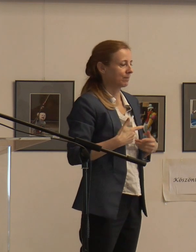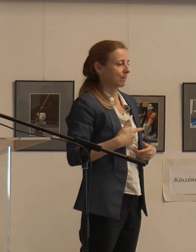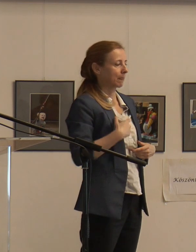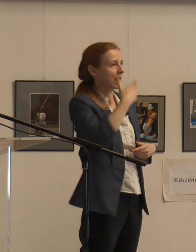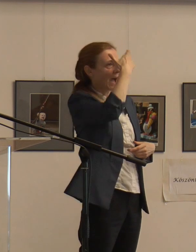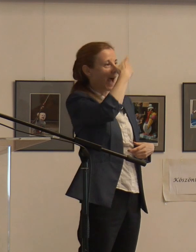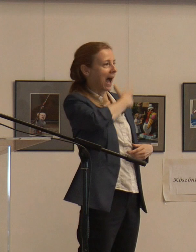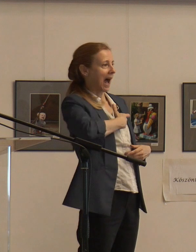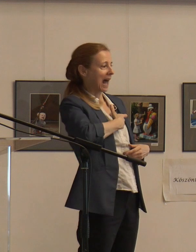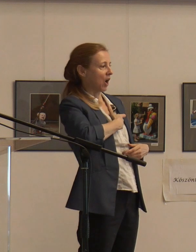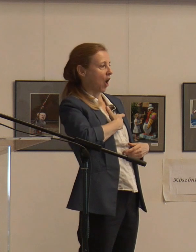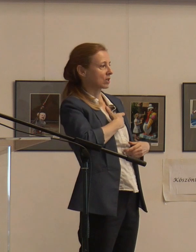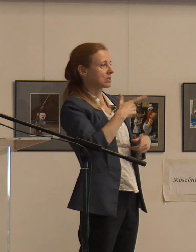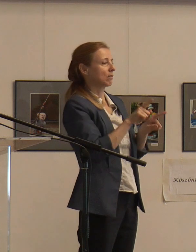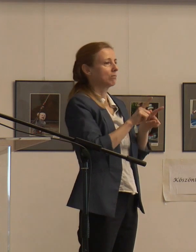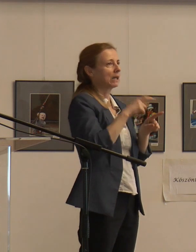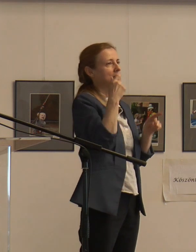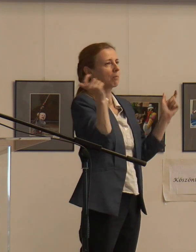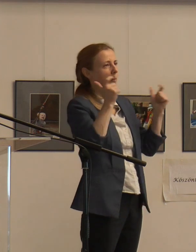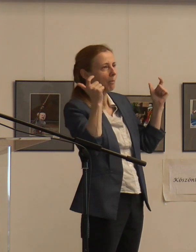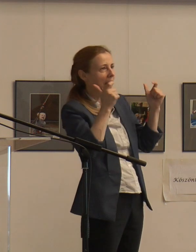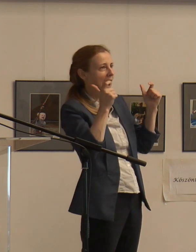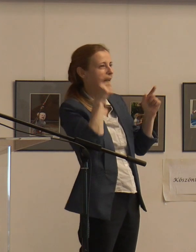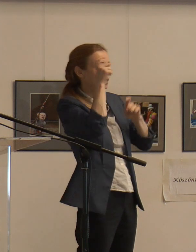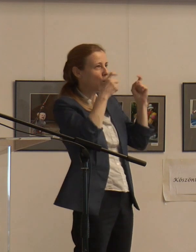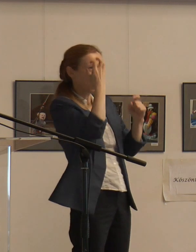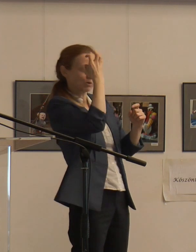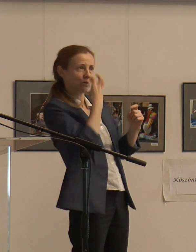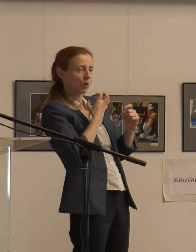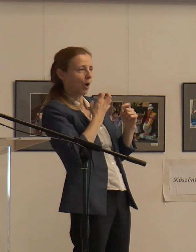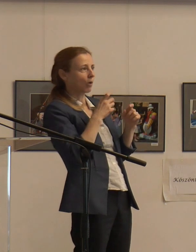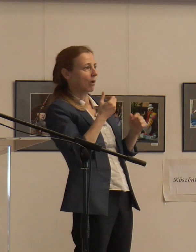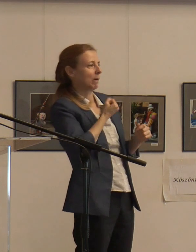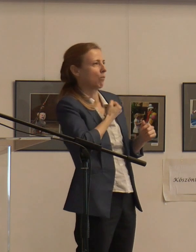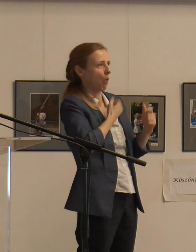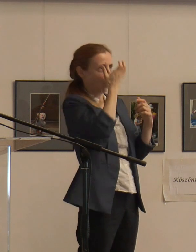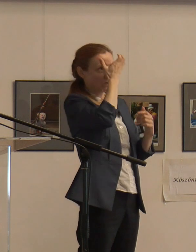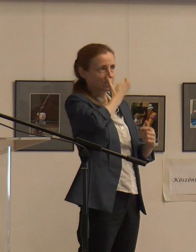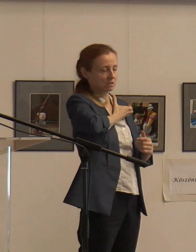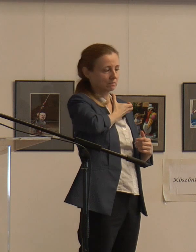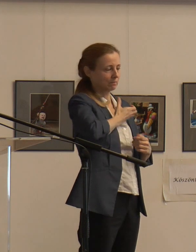Állat vargatok, mint szürekiváros, ördögökön és babócosnak.